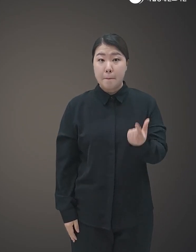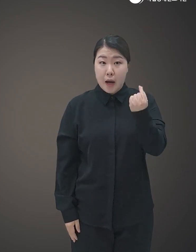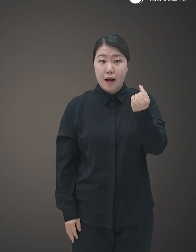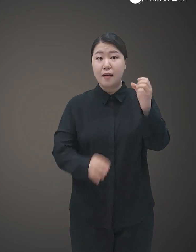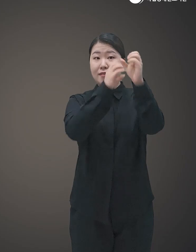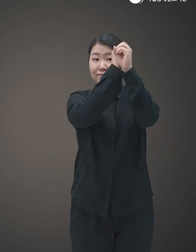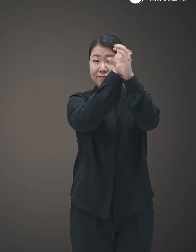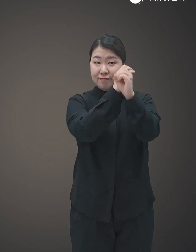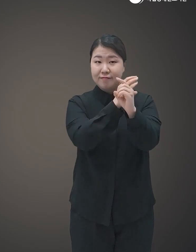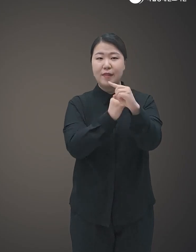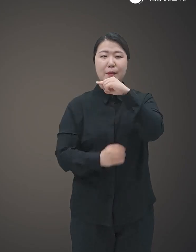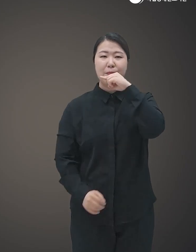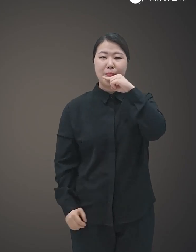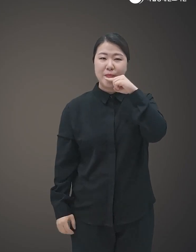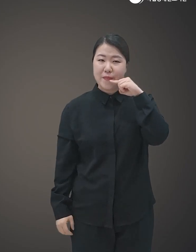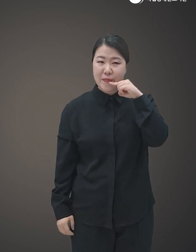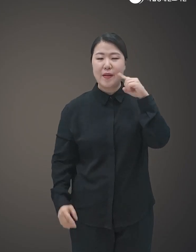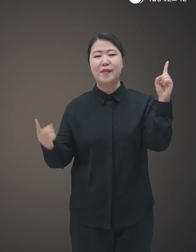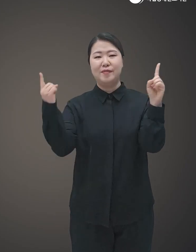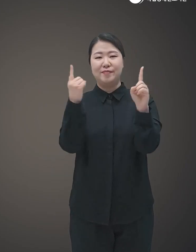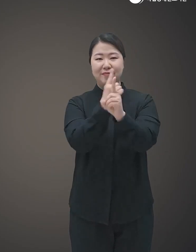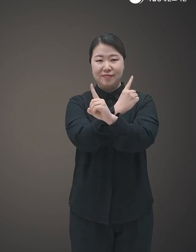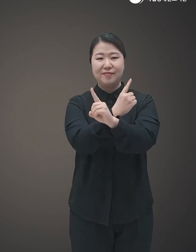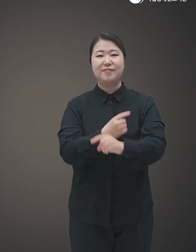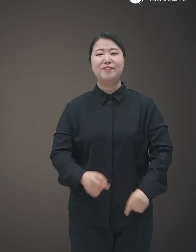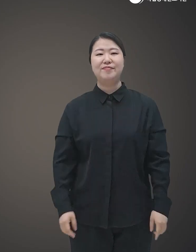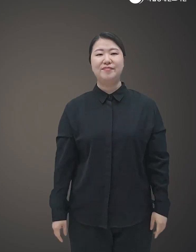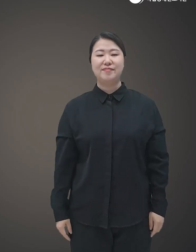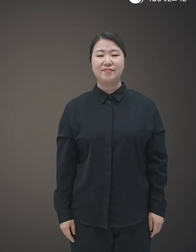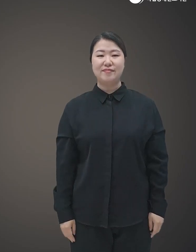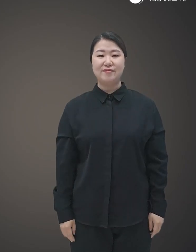내가 얼른 빨간불로